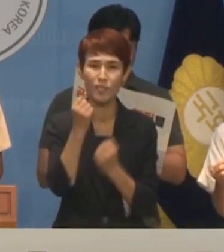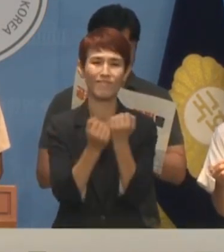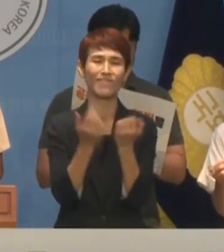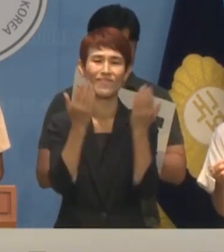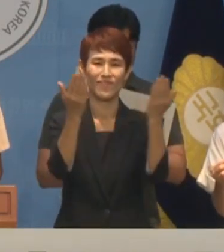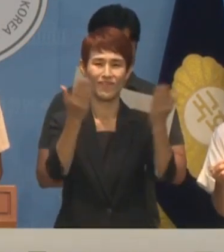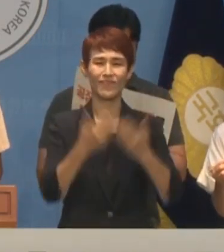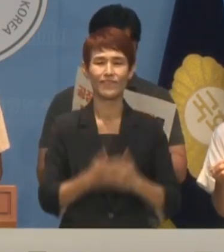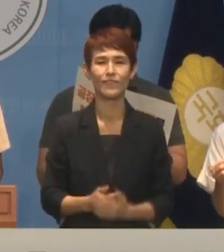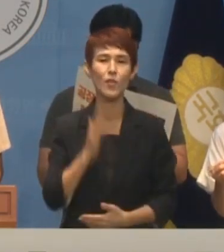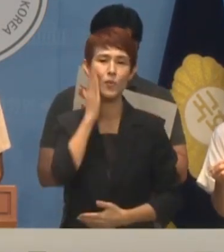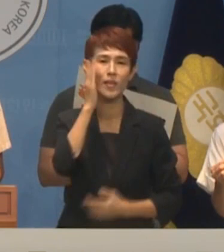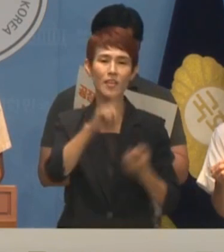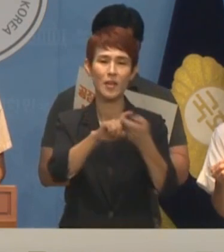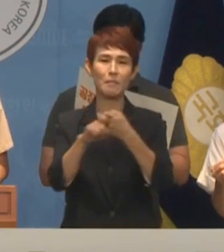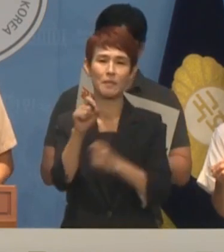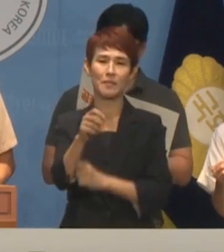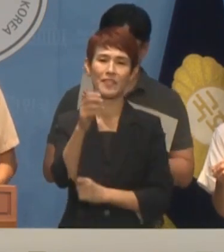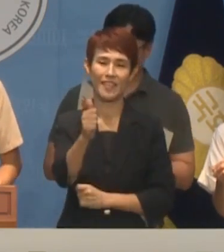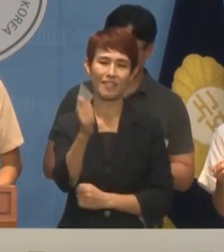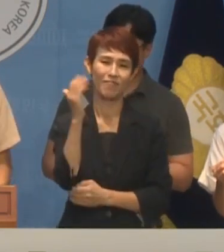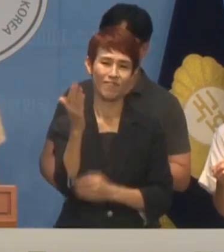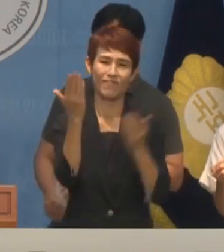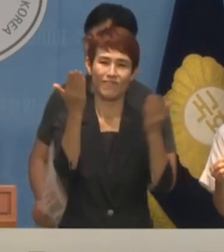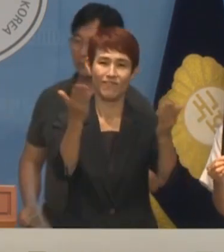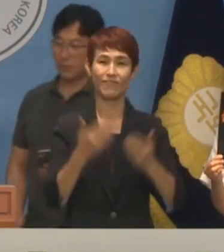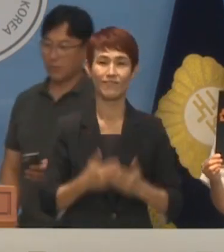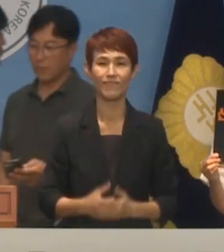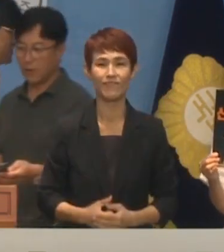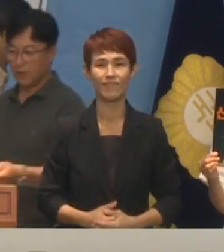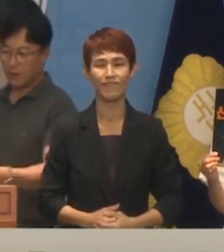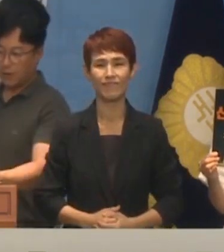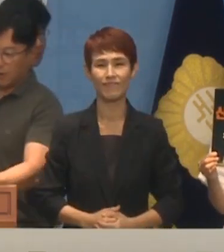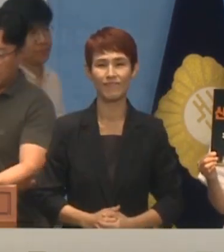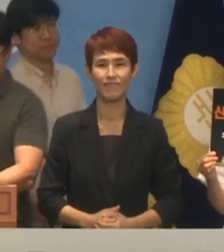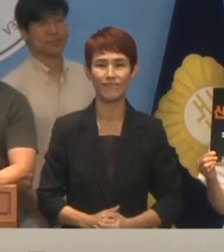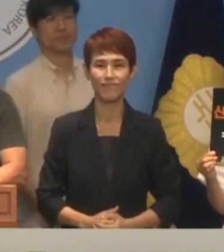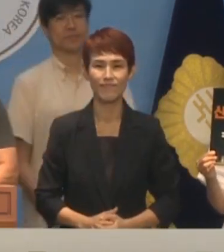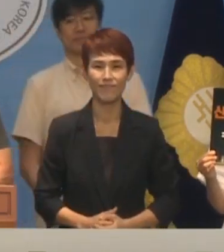정규석 녹색연합 사무처장님 모시고 말씀 듣겠습니다.